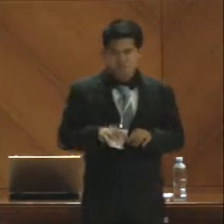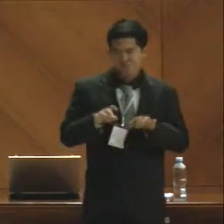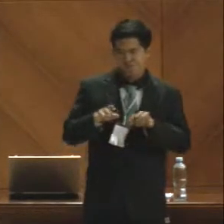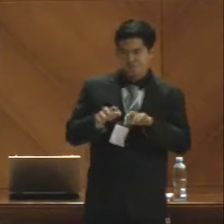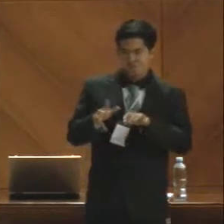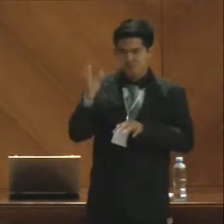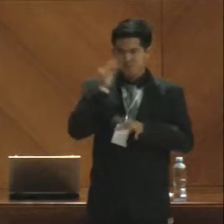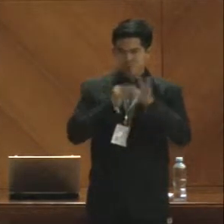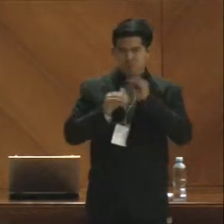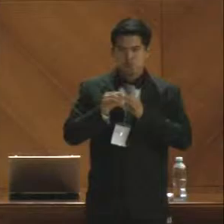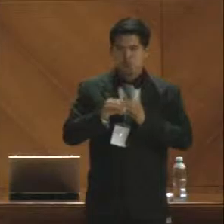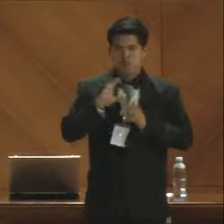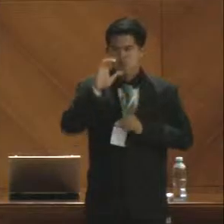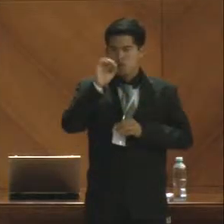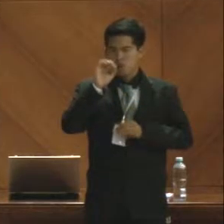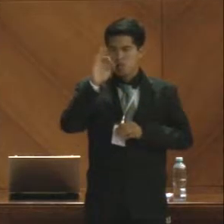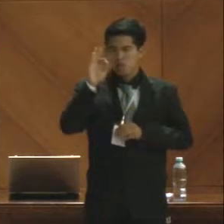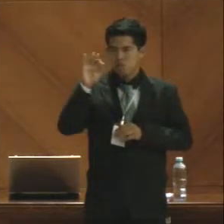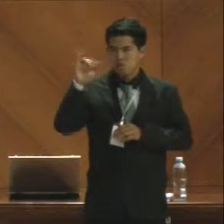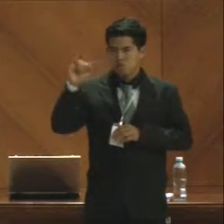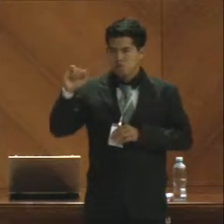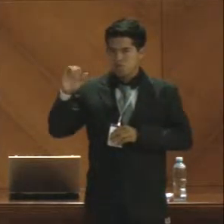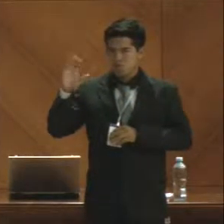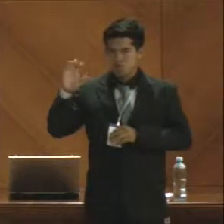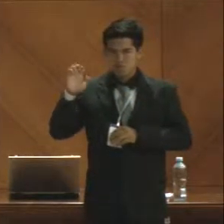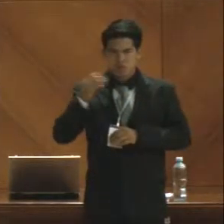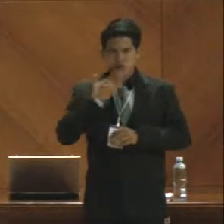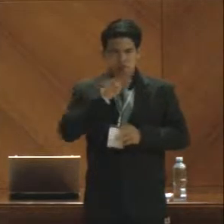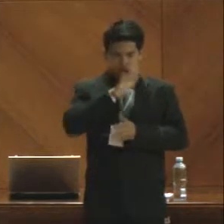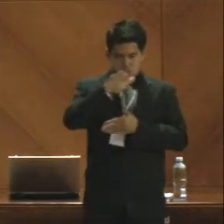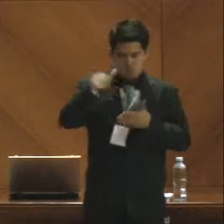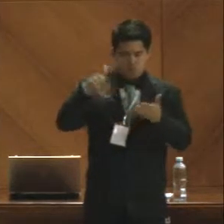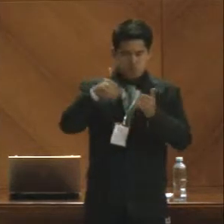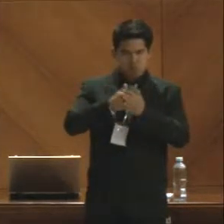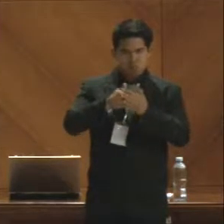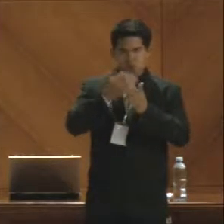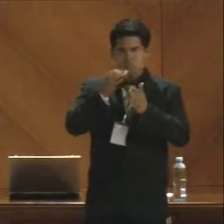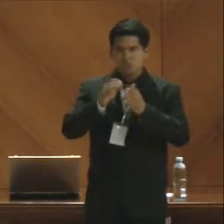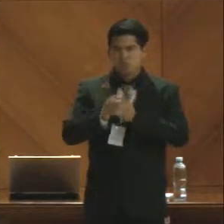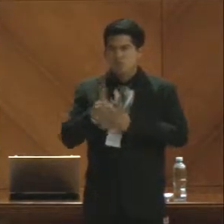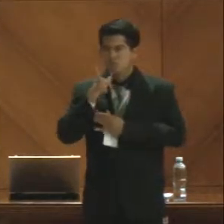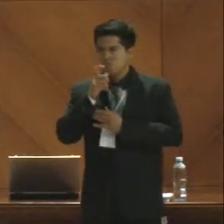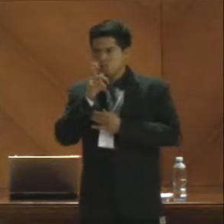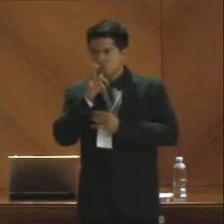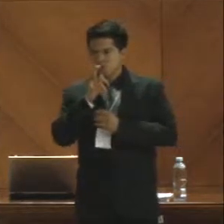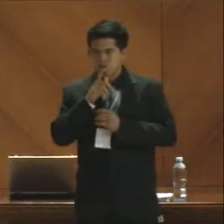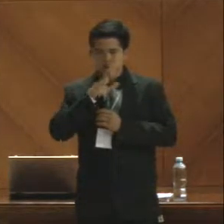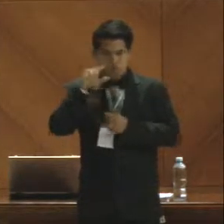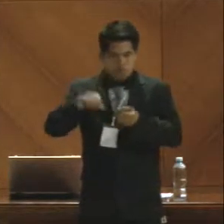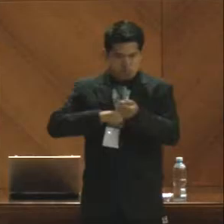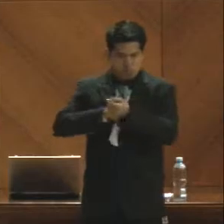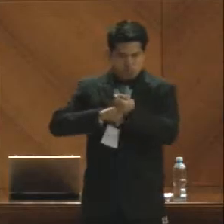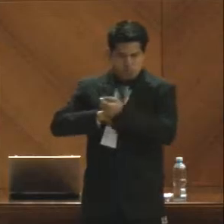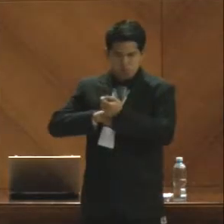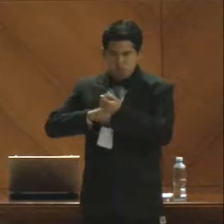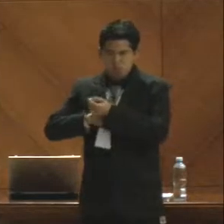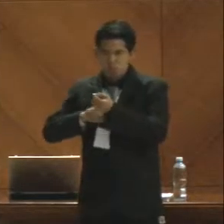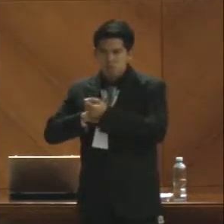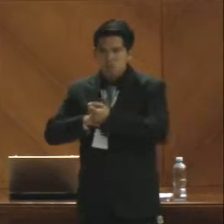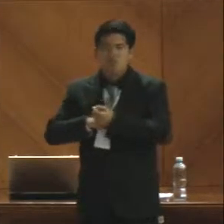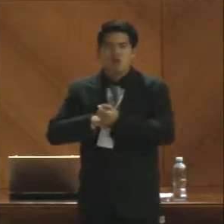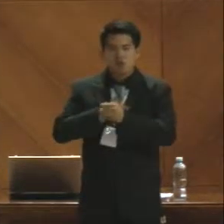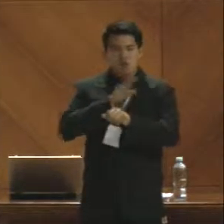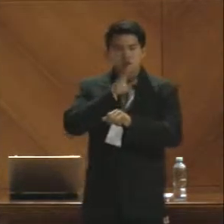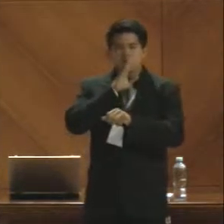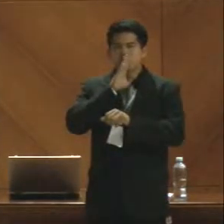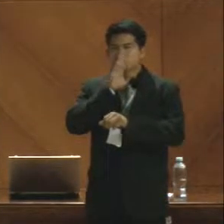Nos enseñaron a usar el Office, pero todas sus funcionalidades. ¿Por qué? Porque hay una empresa atrás que ha estado haciendo lobby en colegios, en ministerios, durante muchos